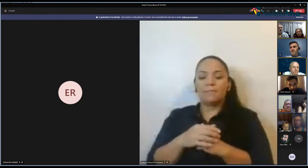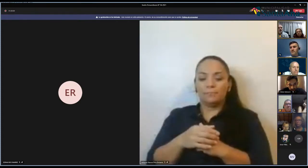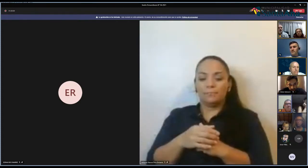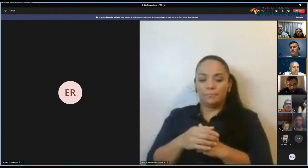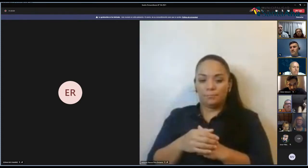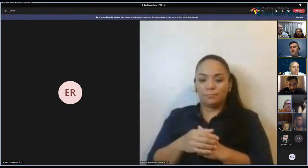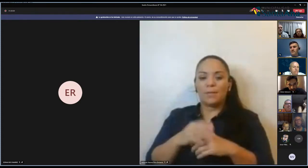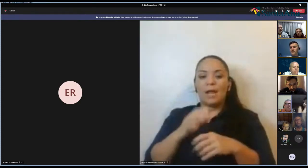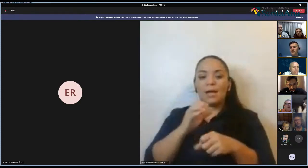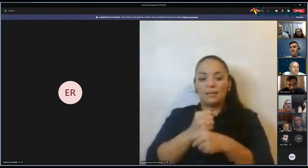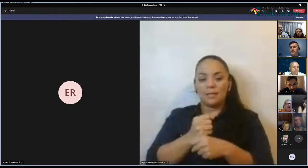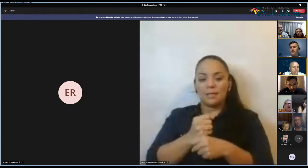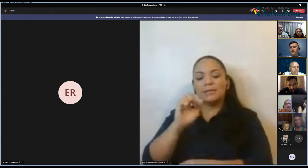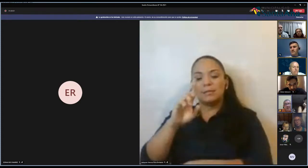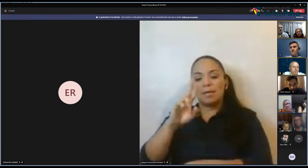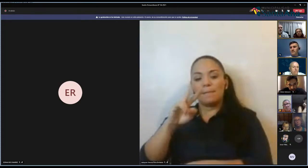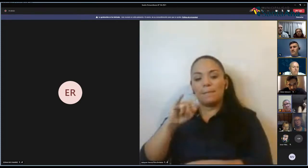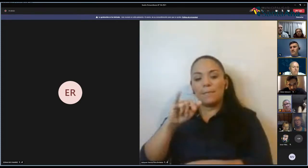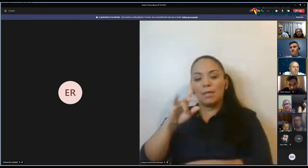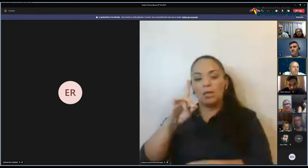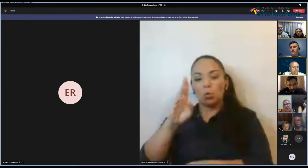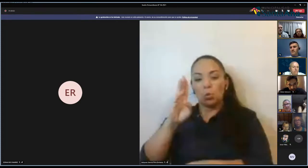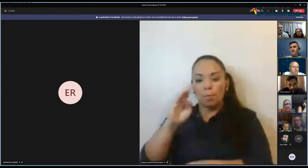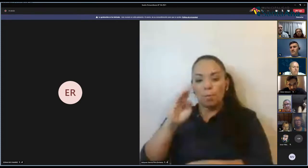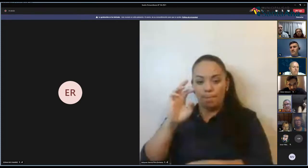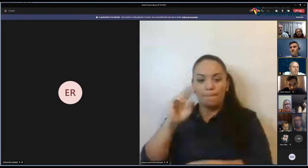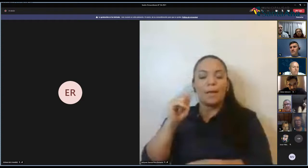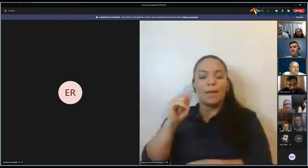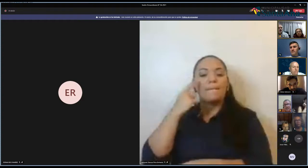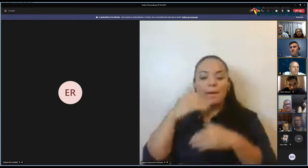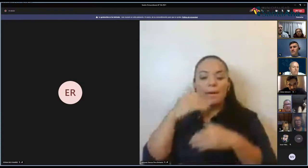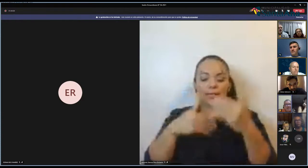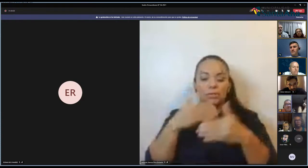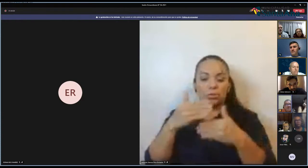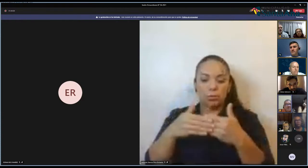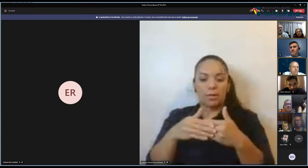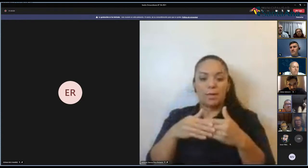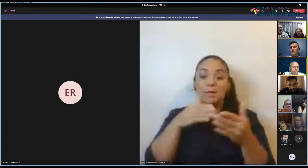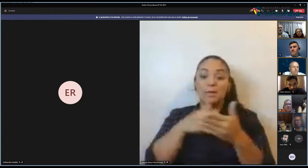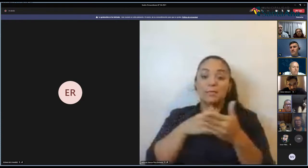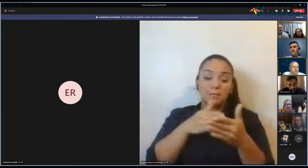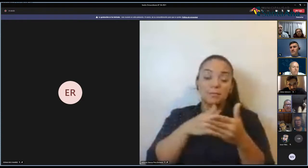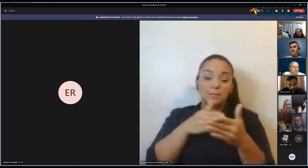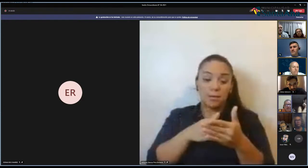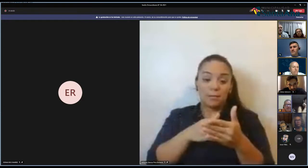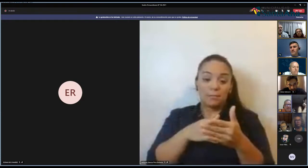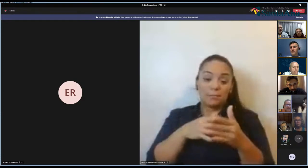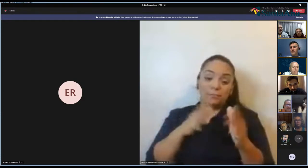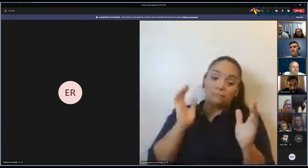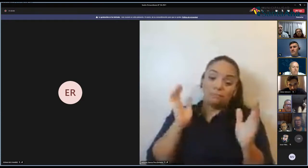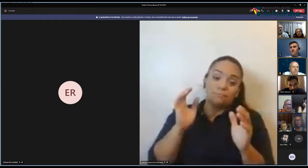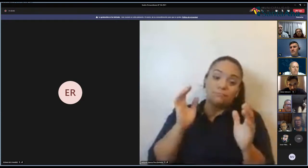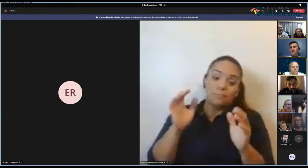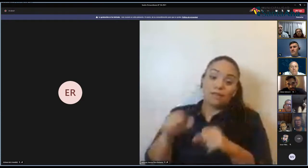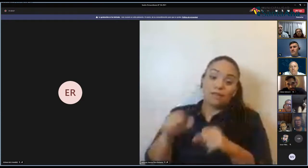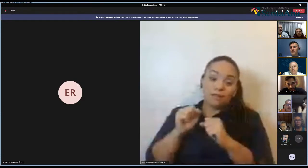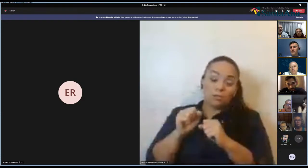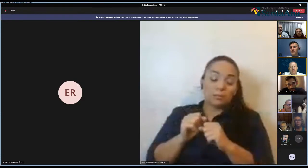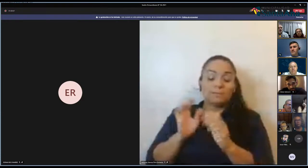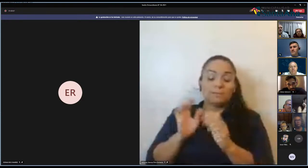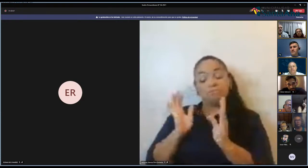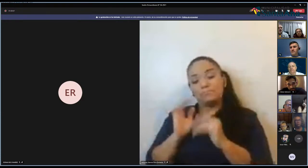servidumbre para poder gestionar esto y insistir que hay que hacer retenciones sobre el tema de hacienda paraíso